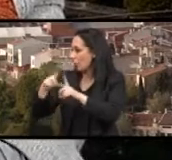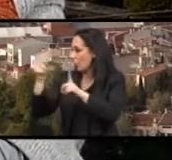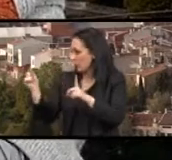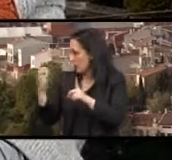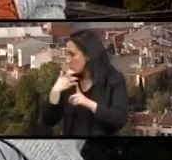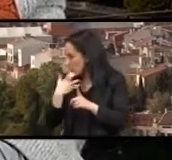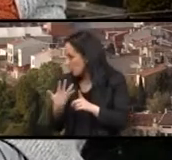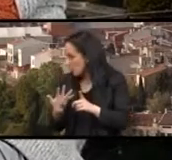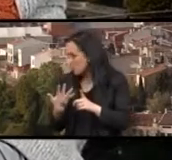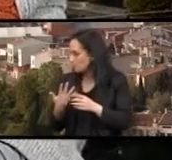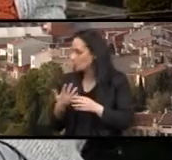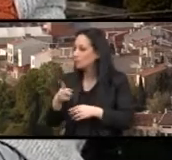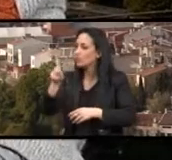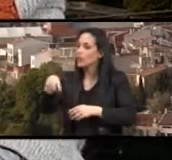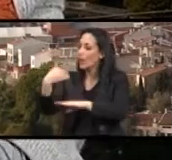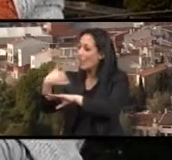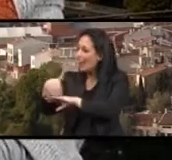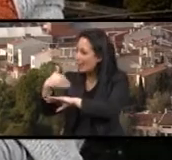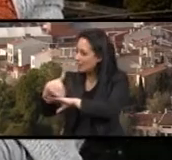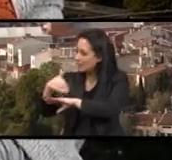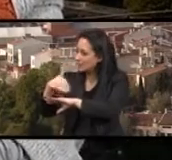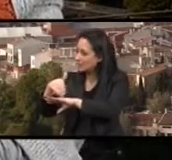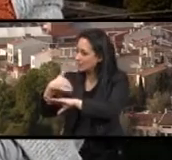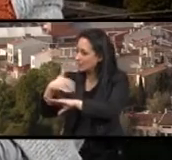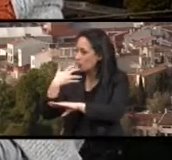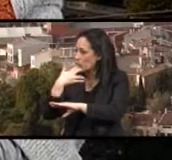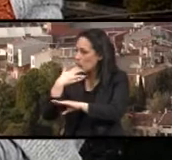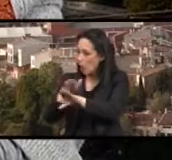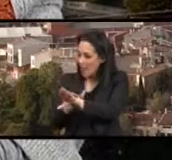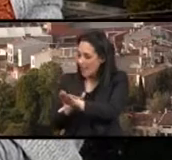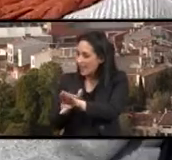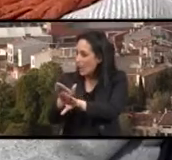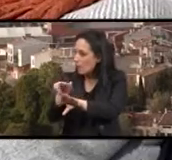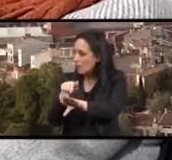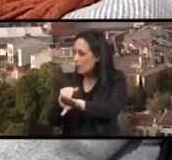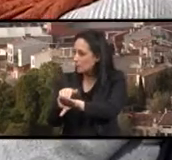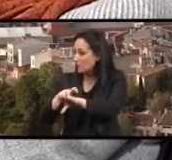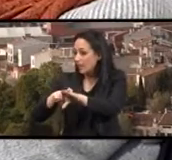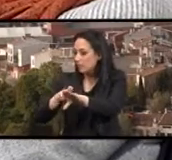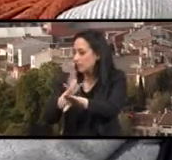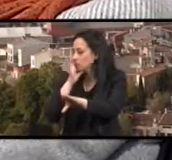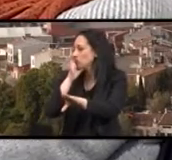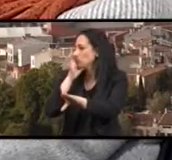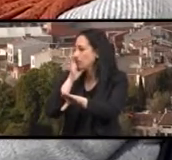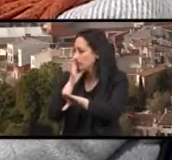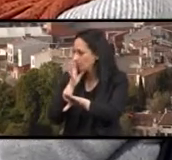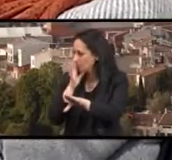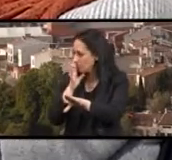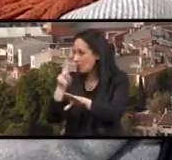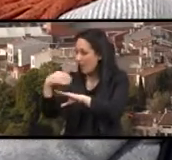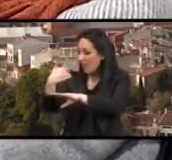trobo els carrers, les rampes, que estan molt malament, els carrers estan